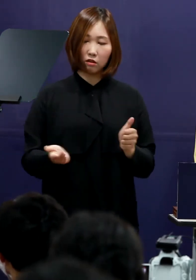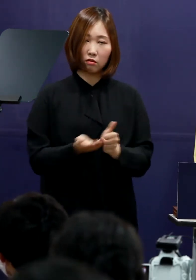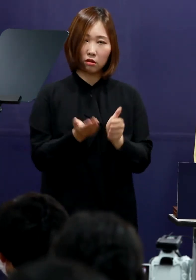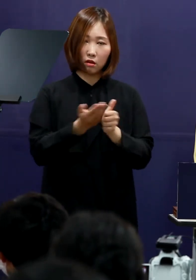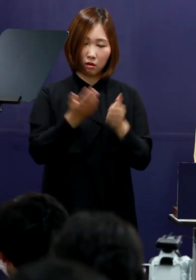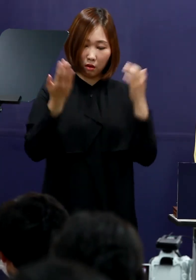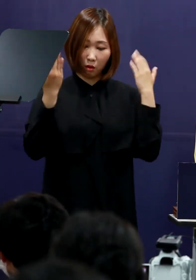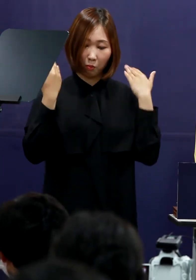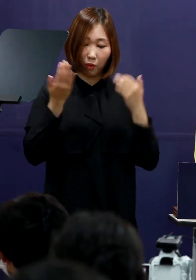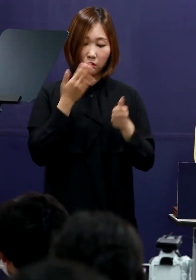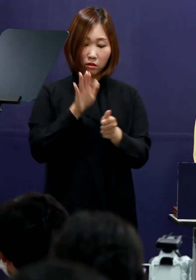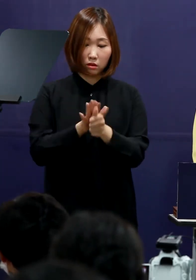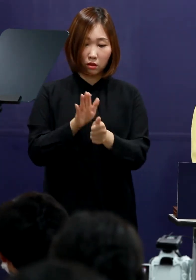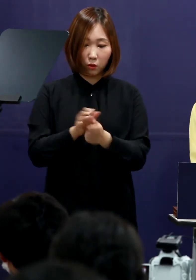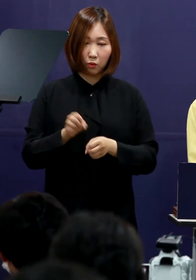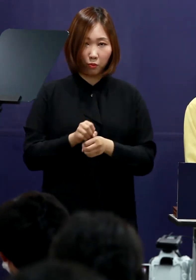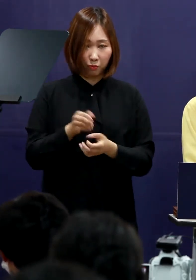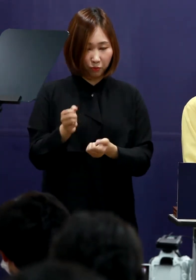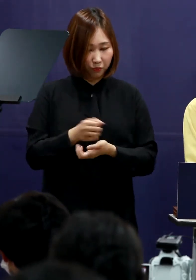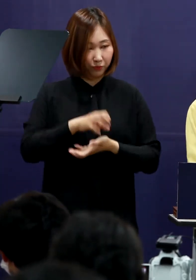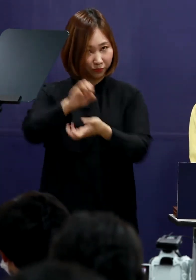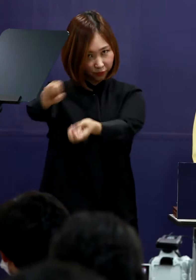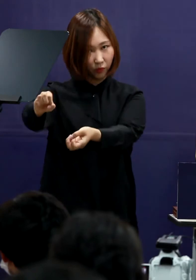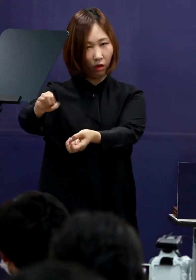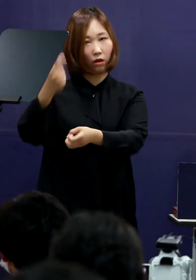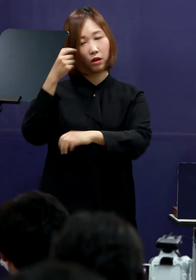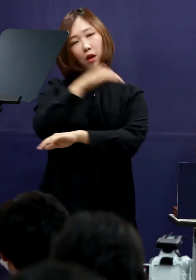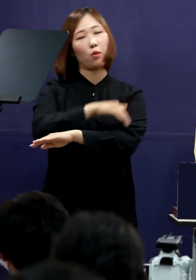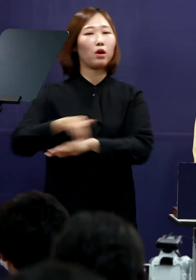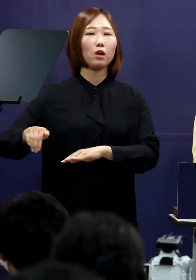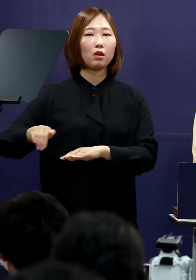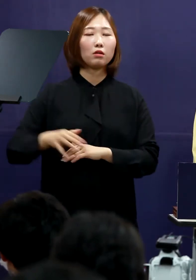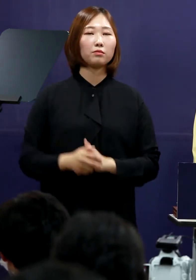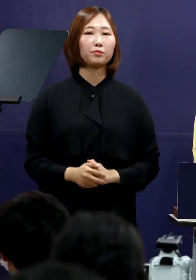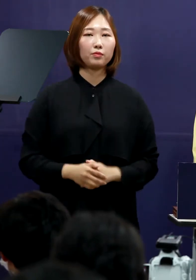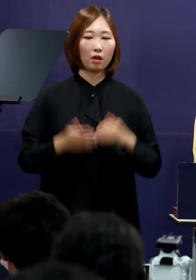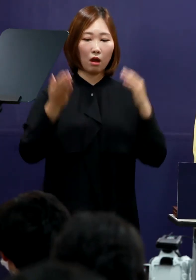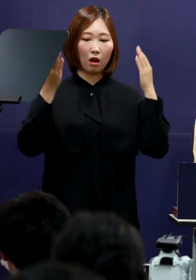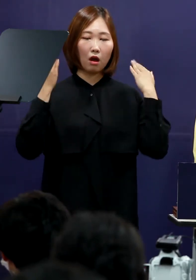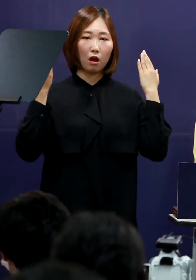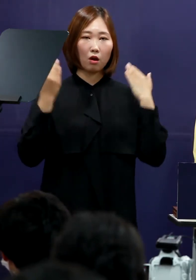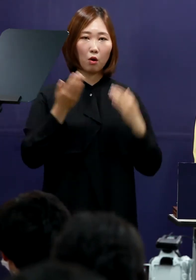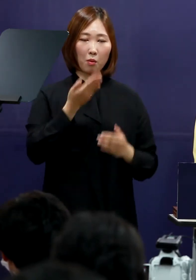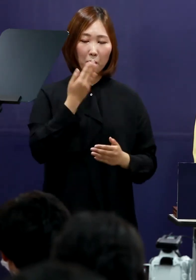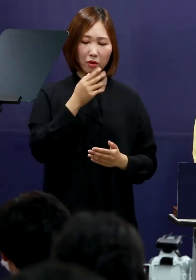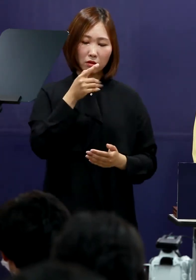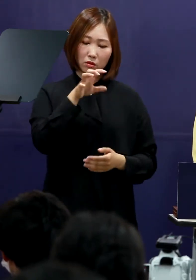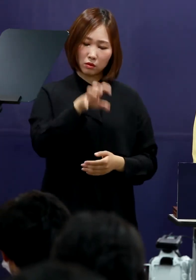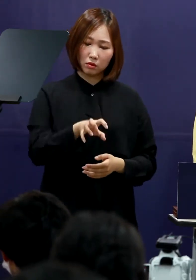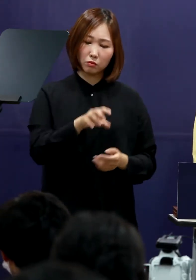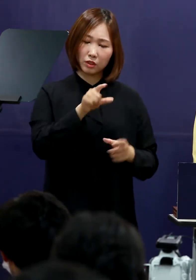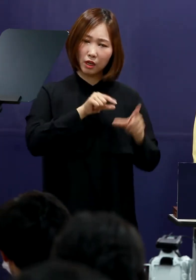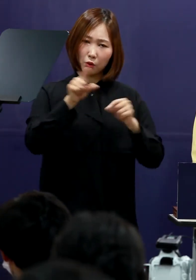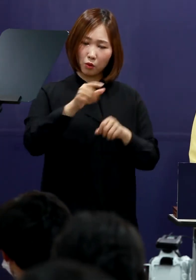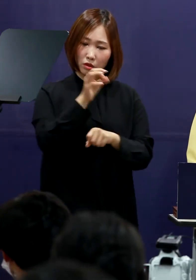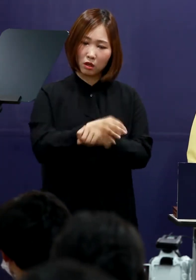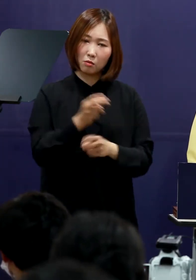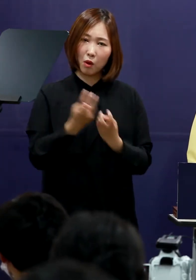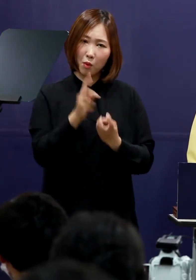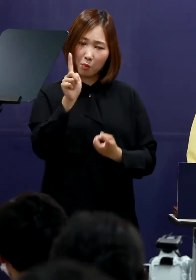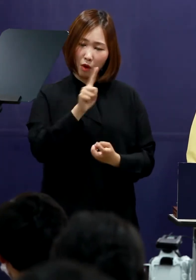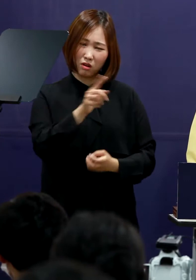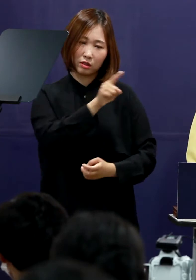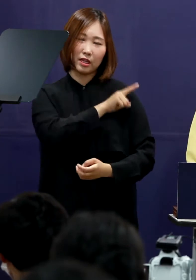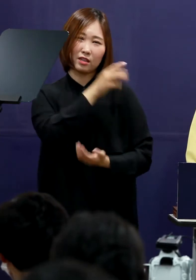확대해 나가고자 합니다. 현재 학교 급식 식재료 수급은 최저가 입찰 방식으로 이루어지고 있고 또